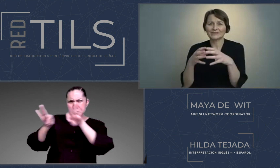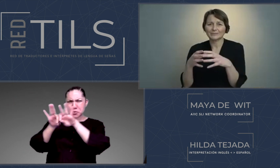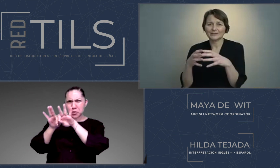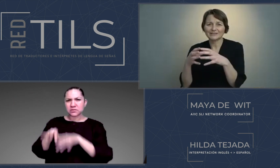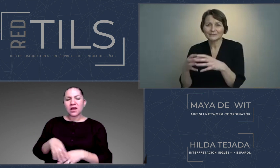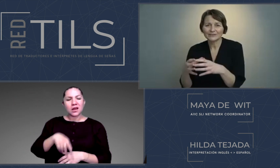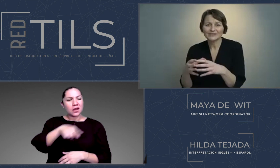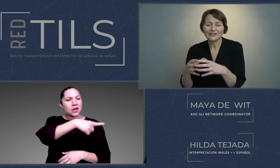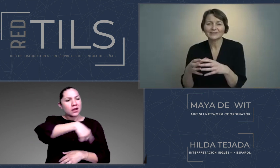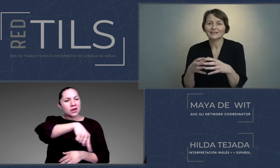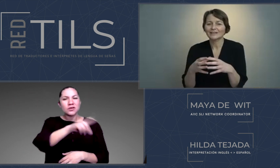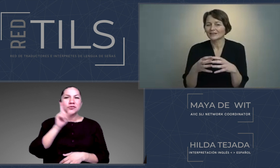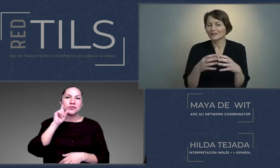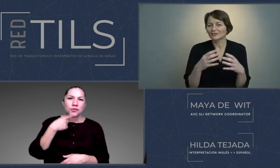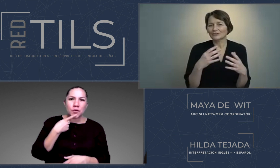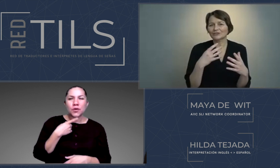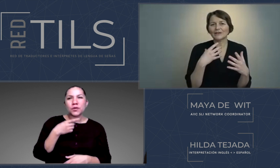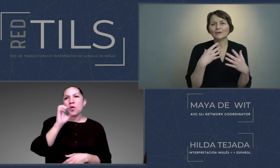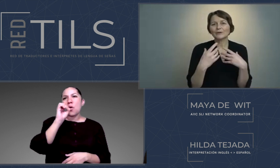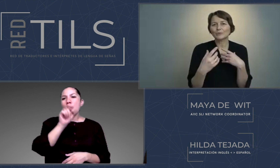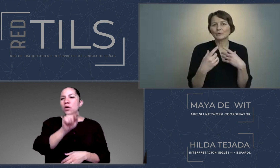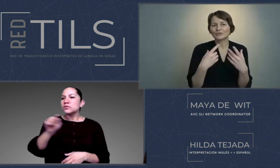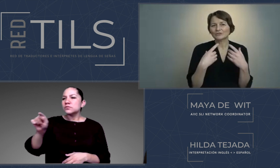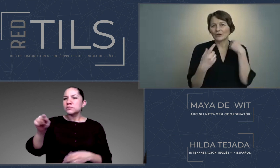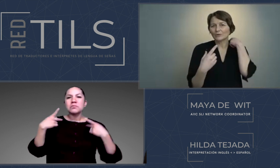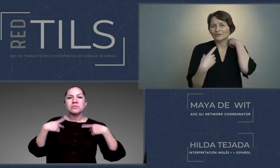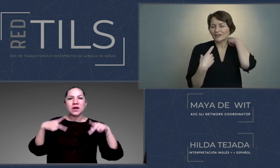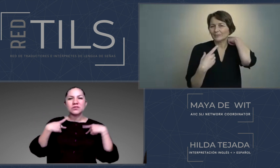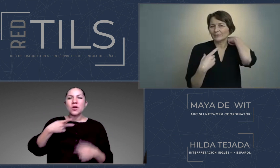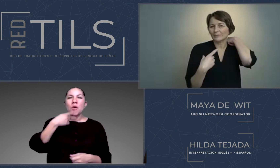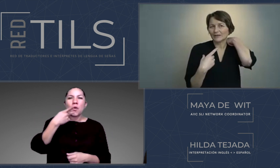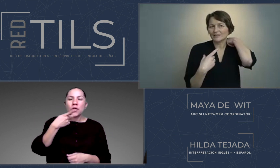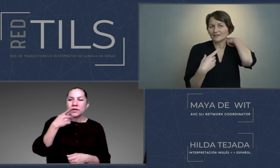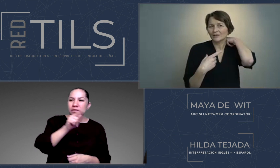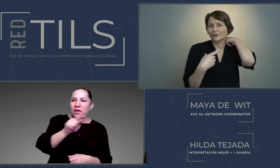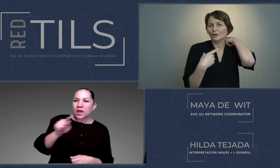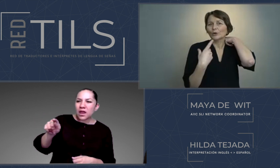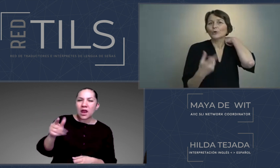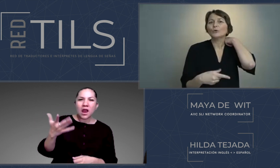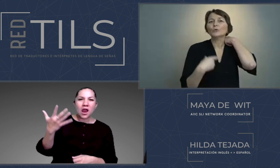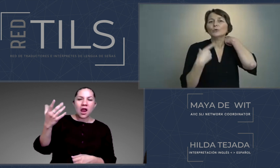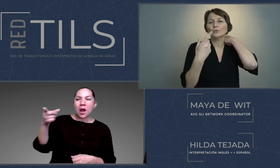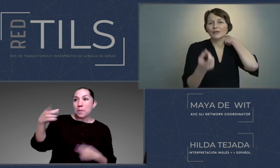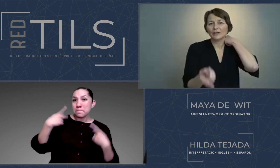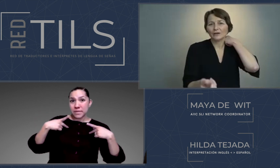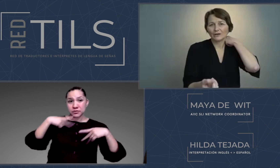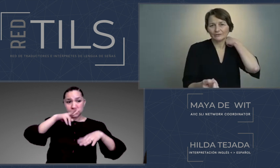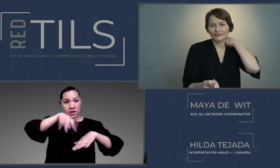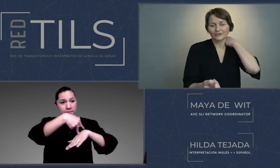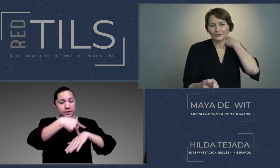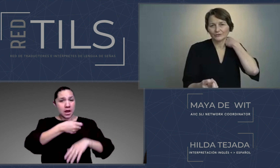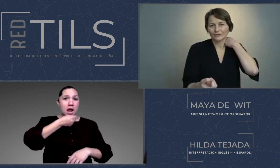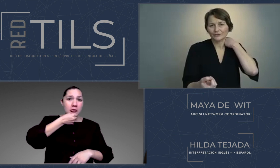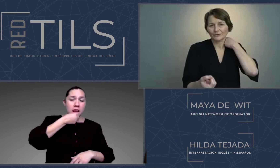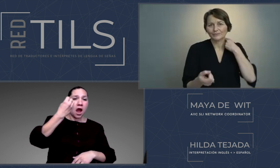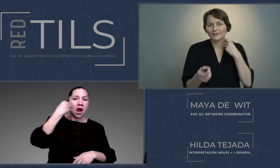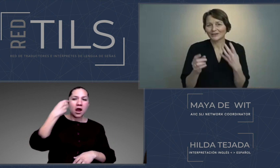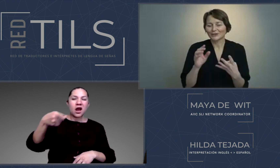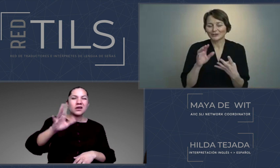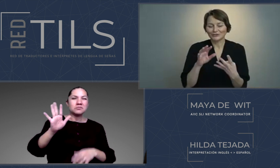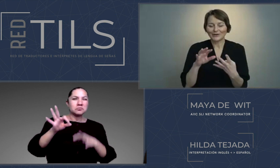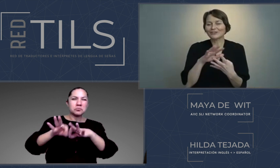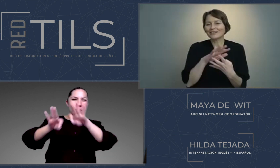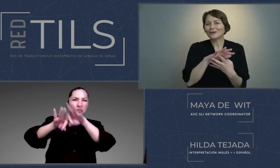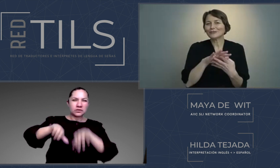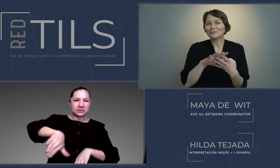público oyente que va a participar en el evento, ¿no? Entonces, siempre tenemos que pensar